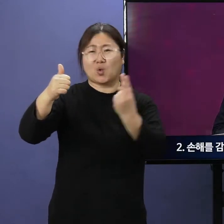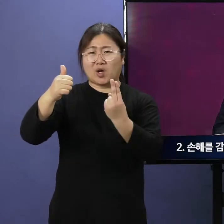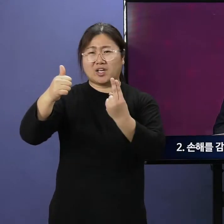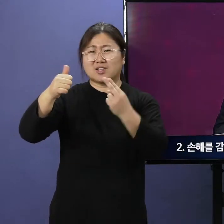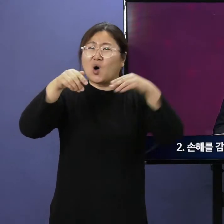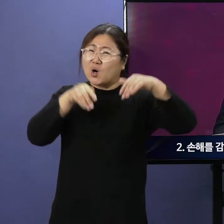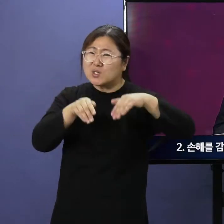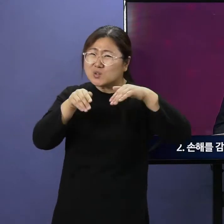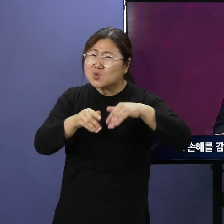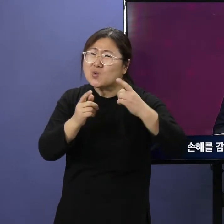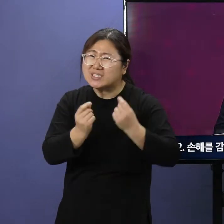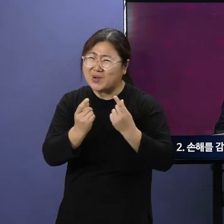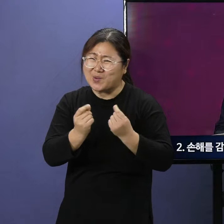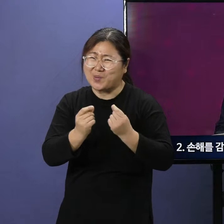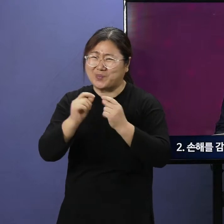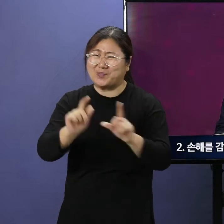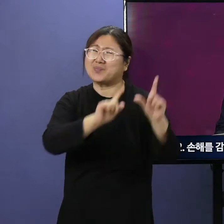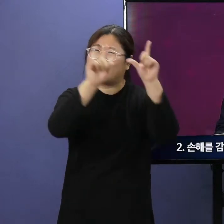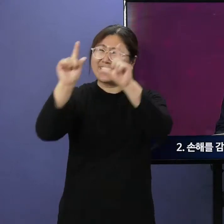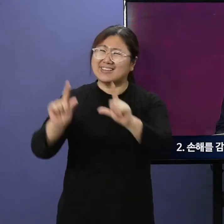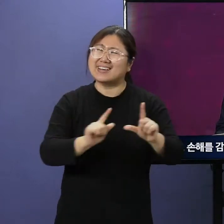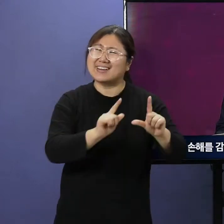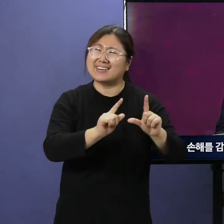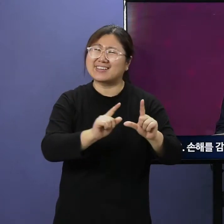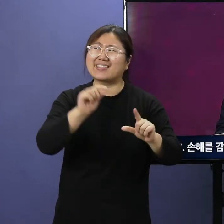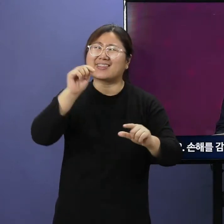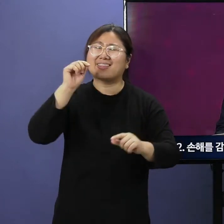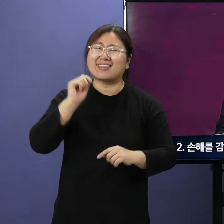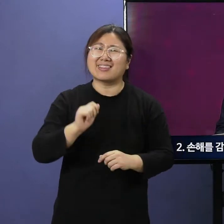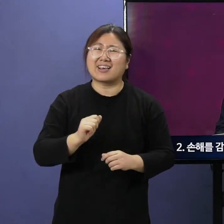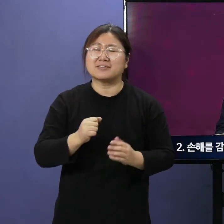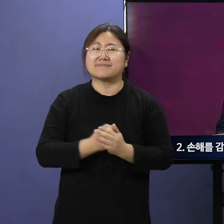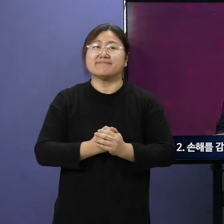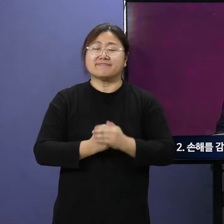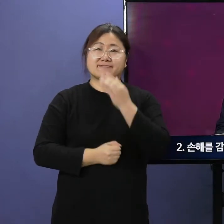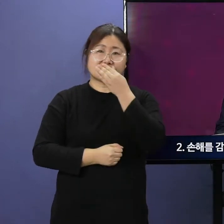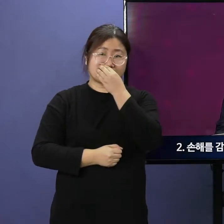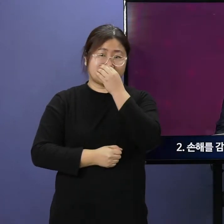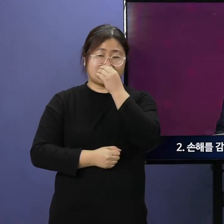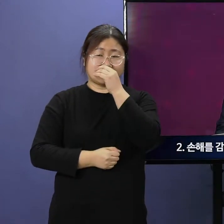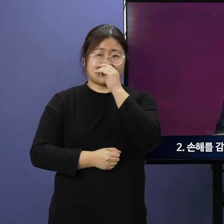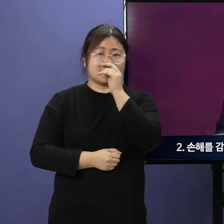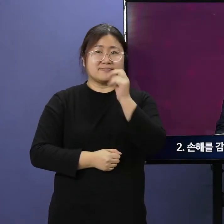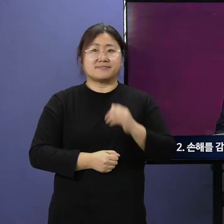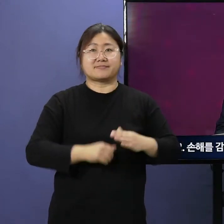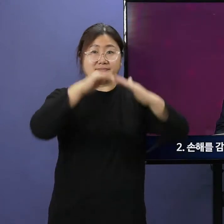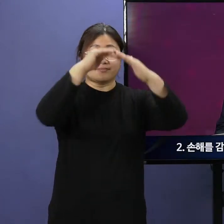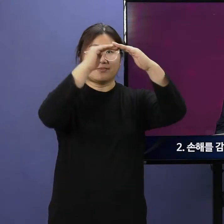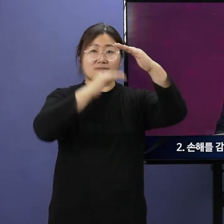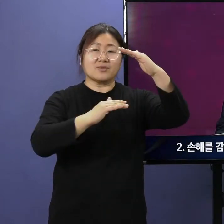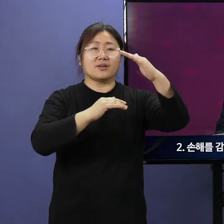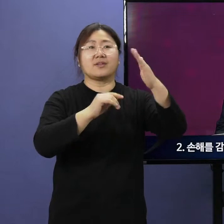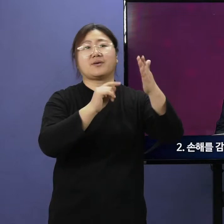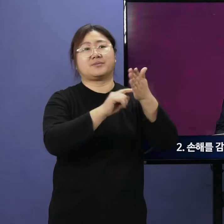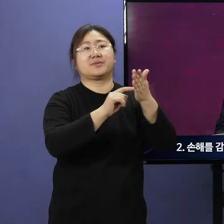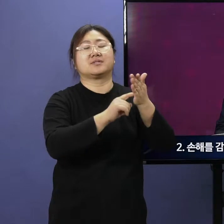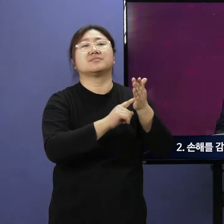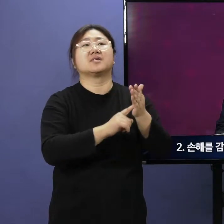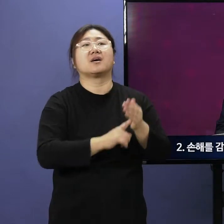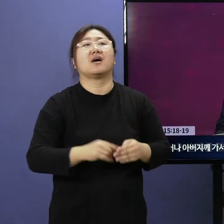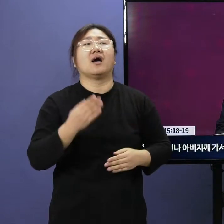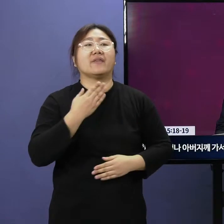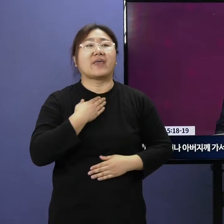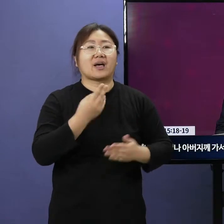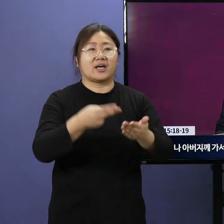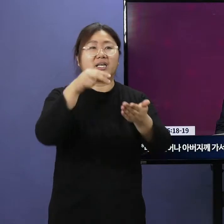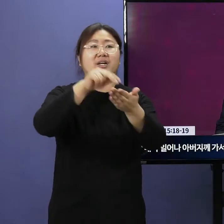그런 마음을 품은 것이죠. 그의 결심을 우리 한번 보도록 할게요. 18절 19절 말씀입니다. 내가 일어나